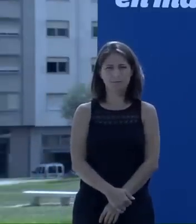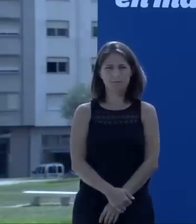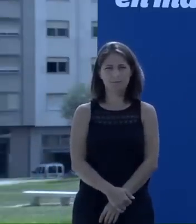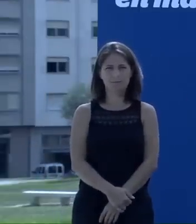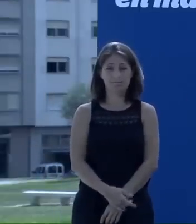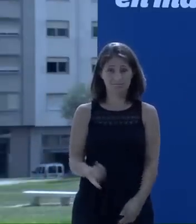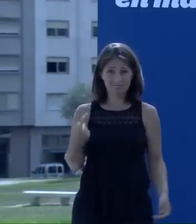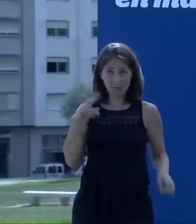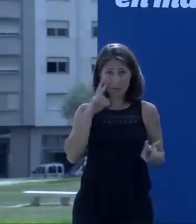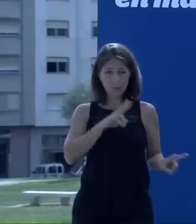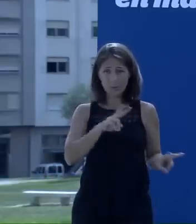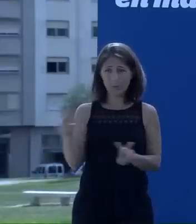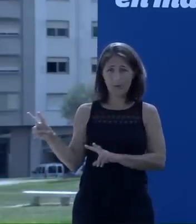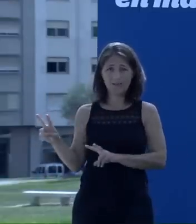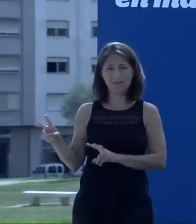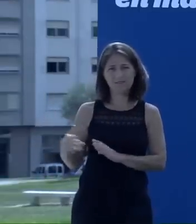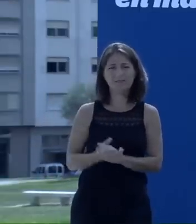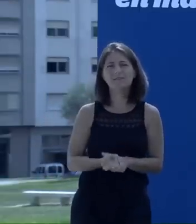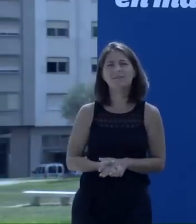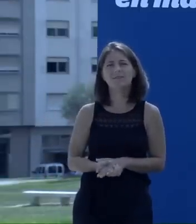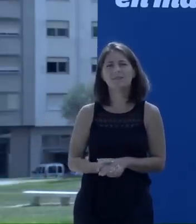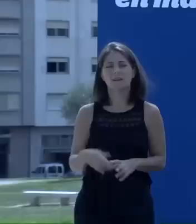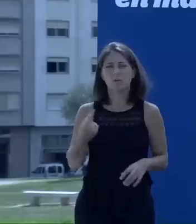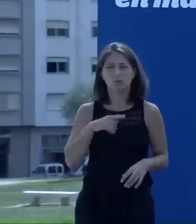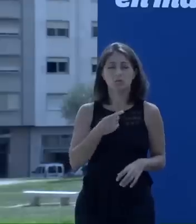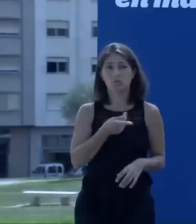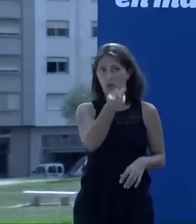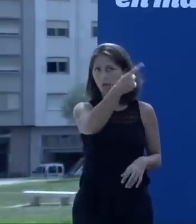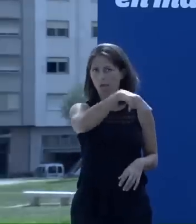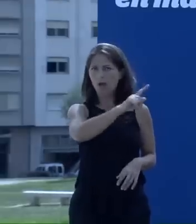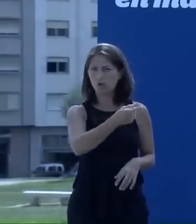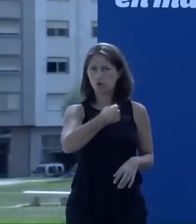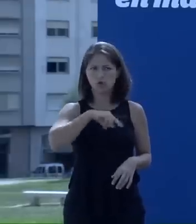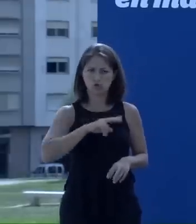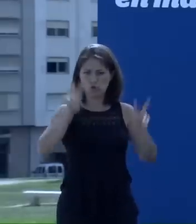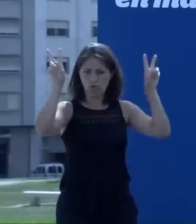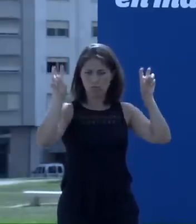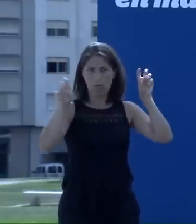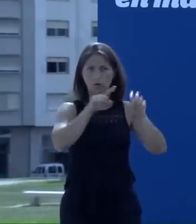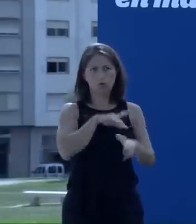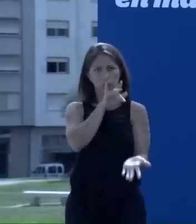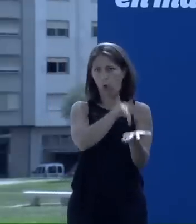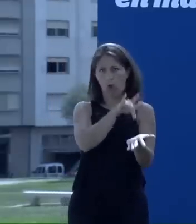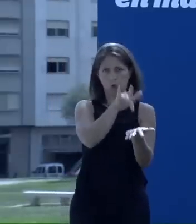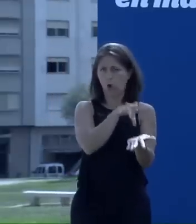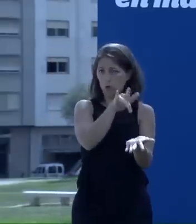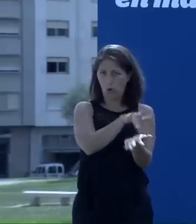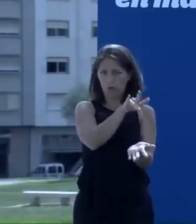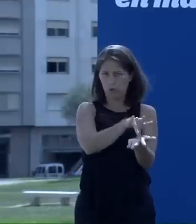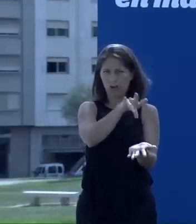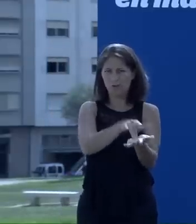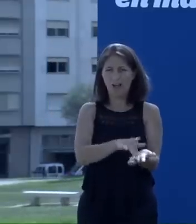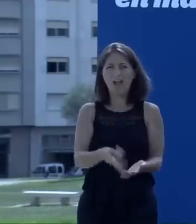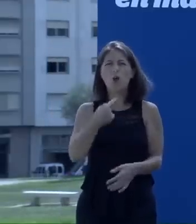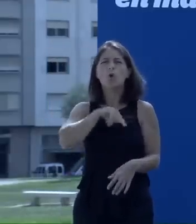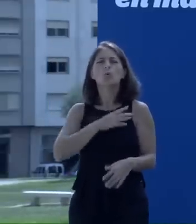Como vedes, hai moitos que moito falan de nós, porque eles pouco ou nada vos teñen que dicir nestes momentos. As